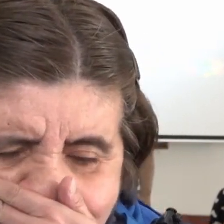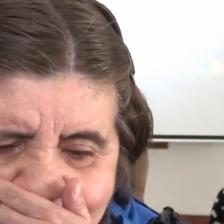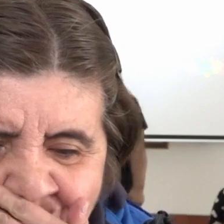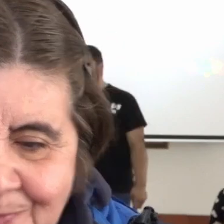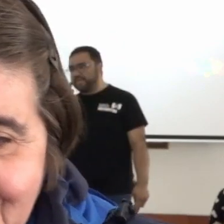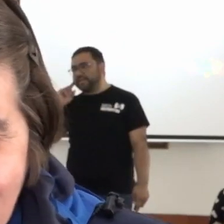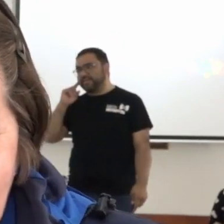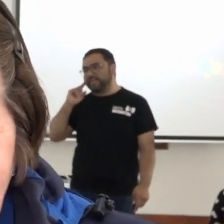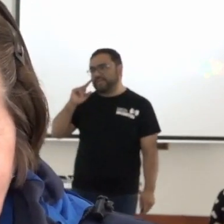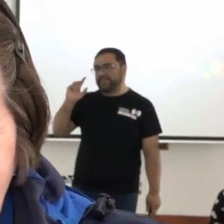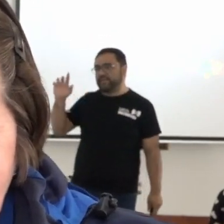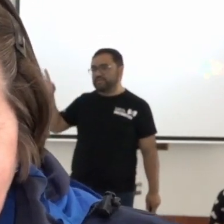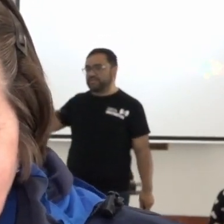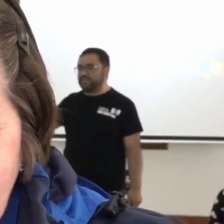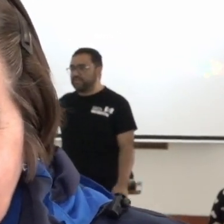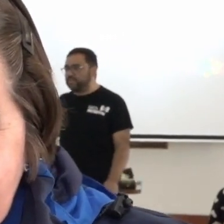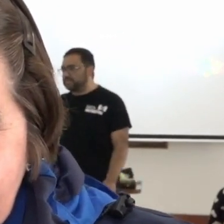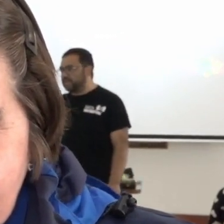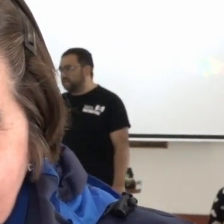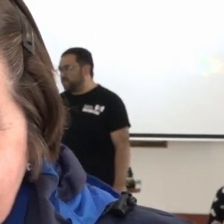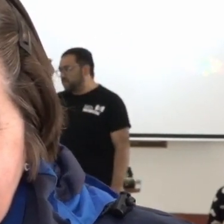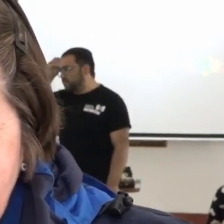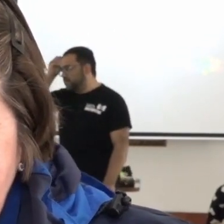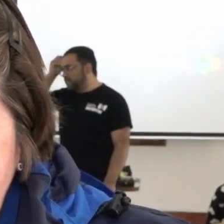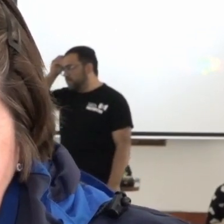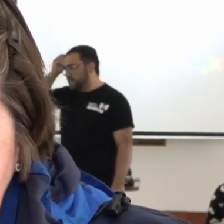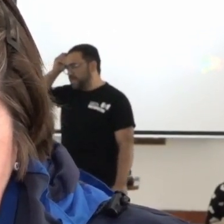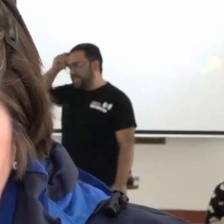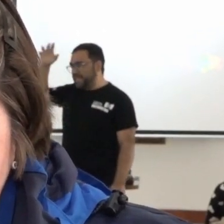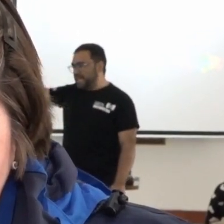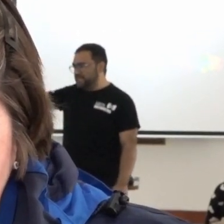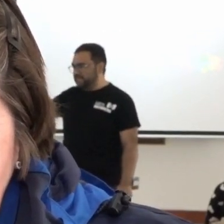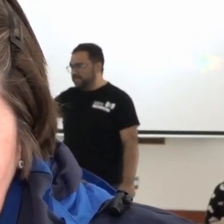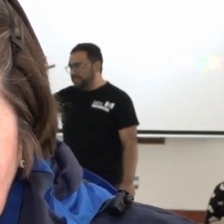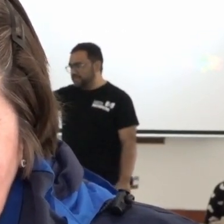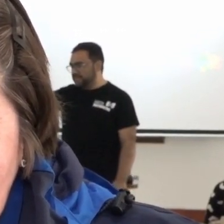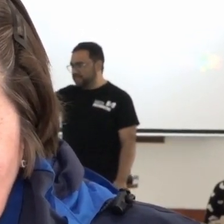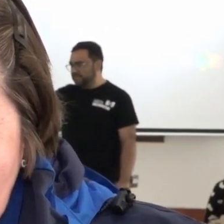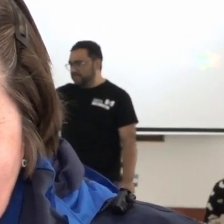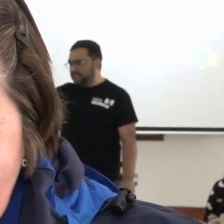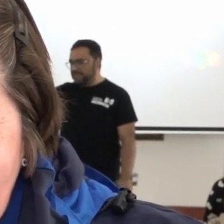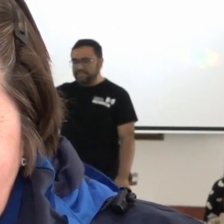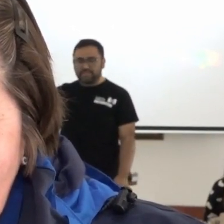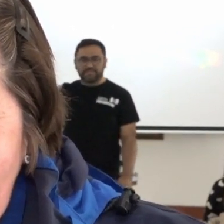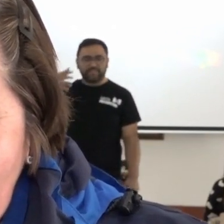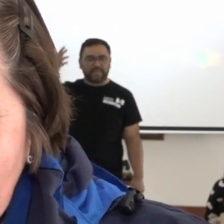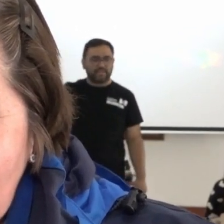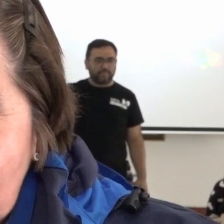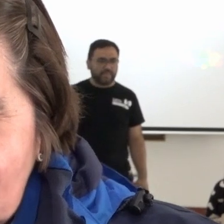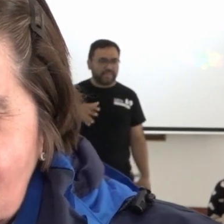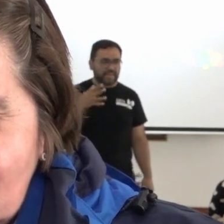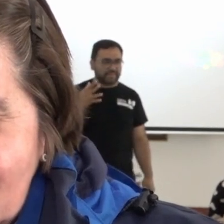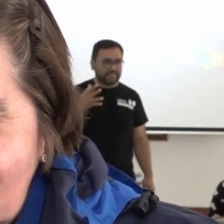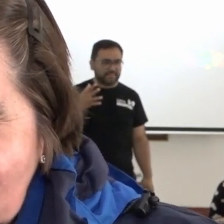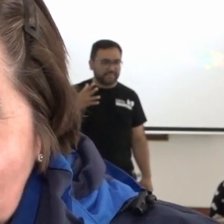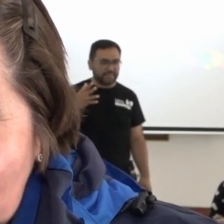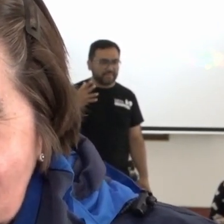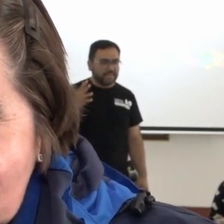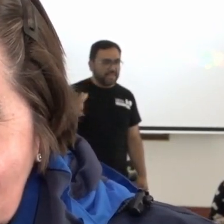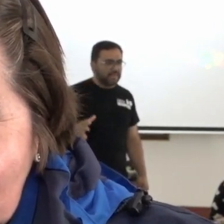que de est el balance hasta ahora es positivo la gente de hecho se ha mostrado interesada en ser parte de Sí por supuesto la comunidad principalmente